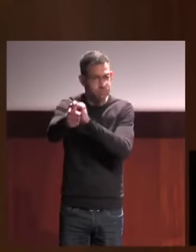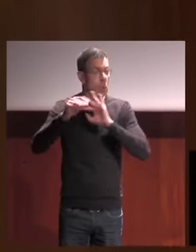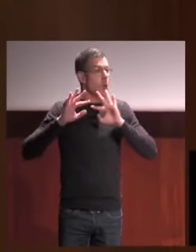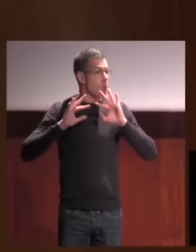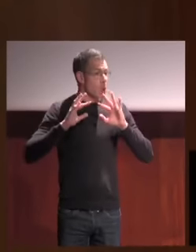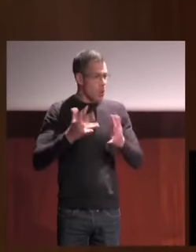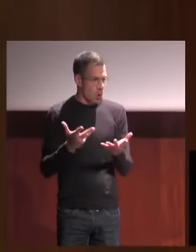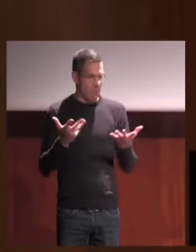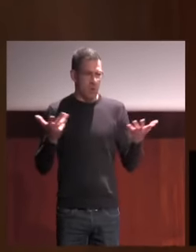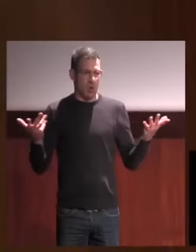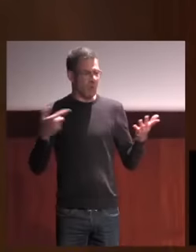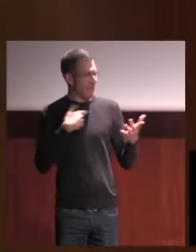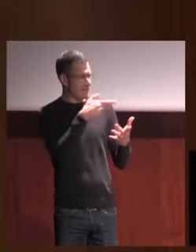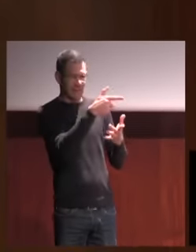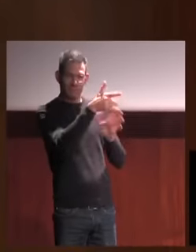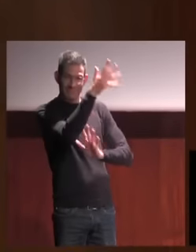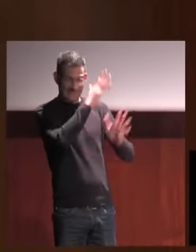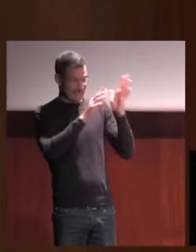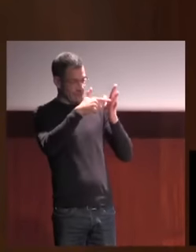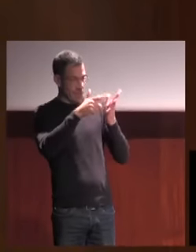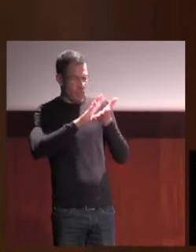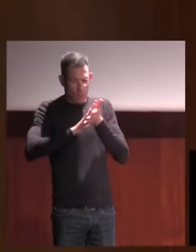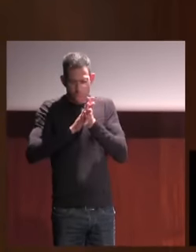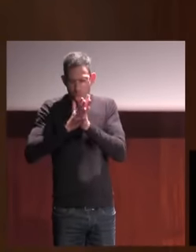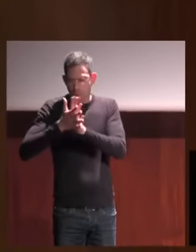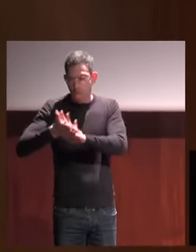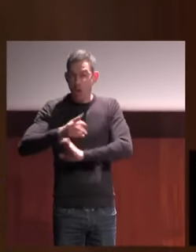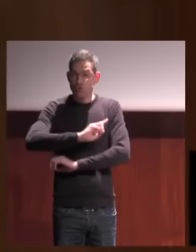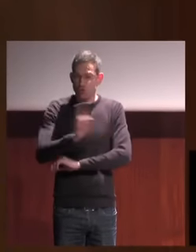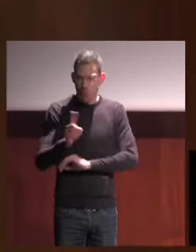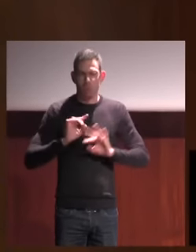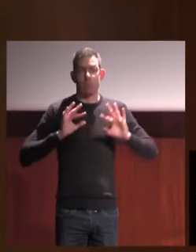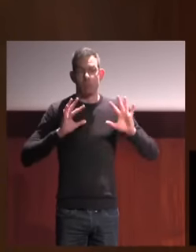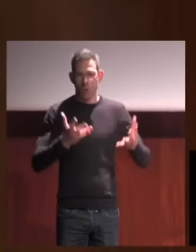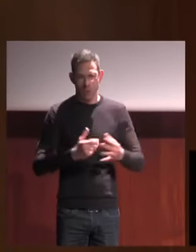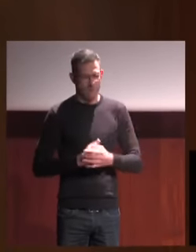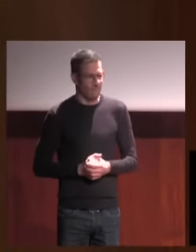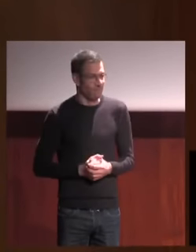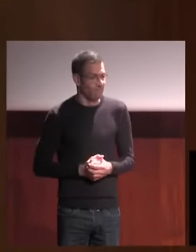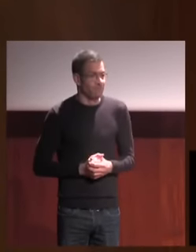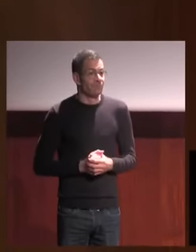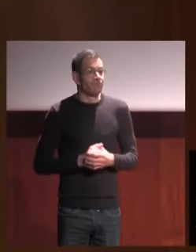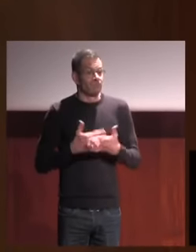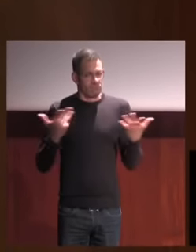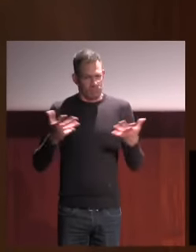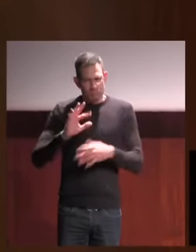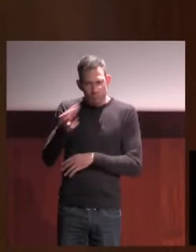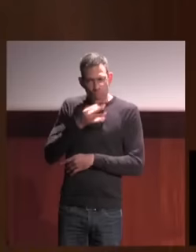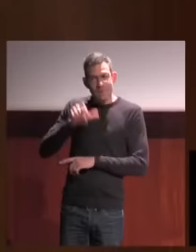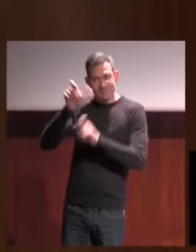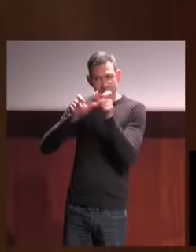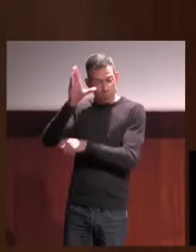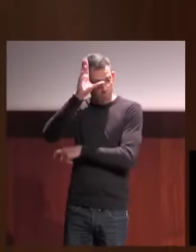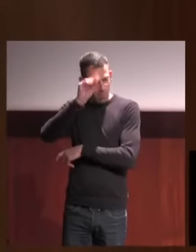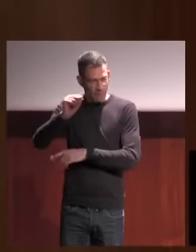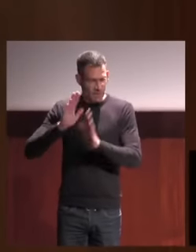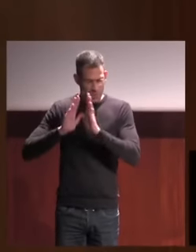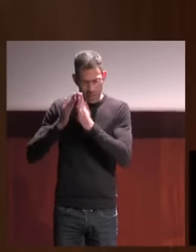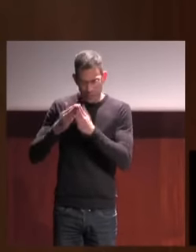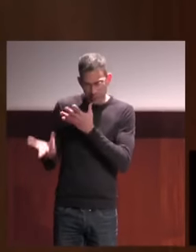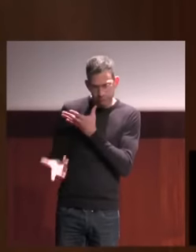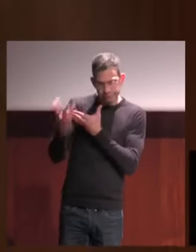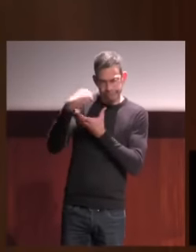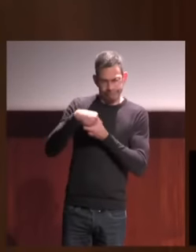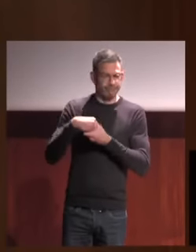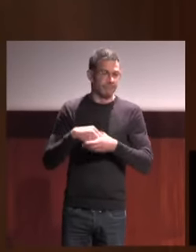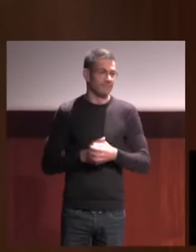sans aboutir à leur dénaturation ? Pour répondre à cette question, le regard des professionnels du livre est indispensable. Et